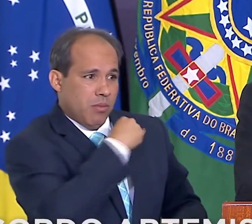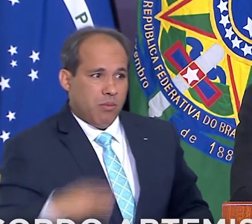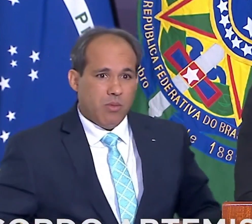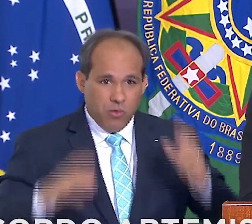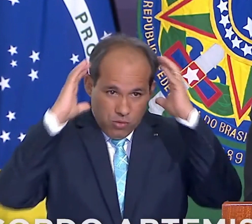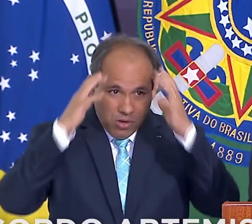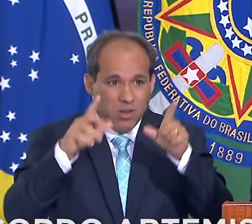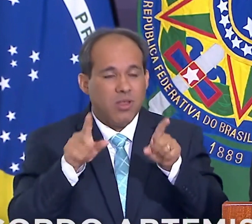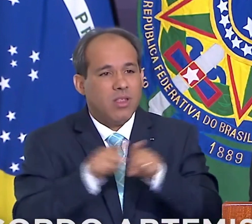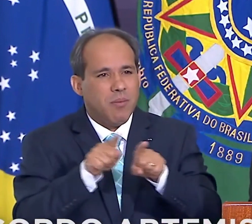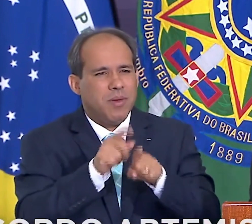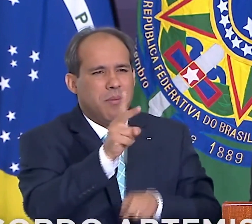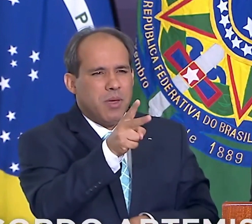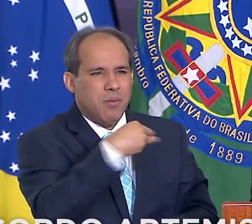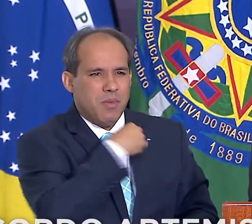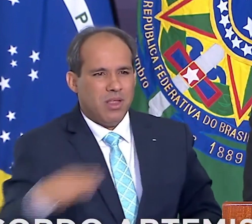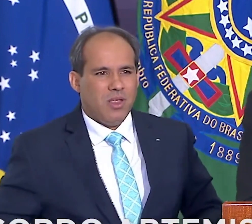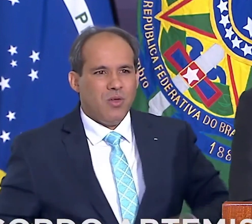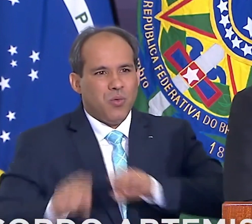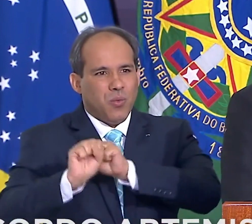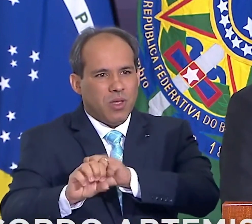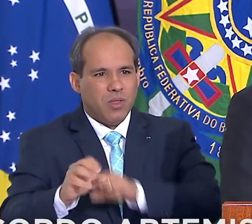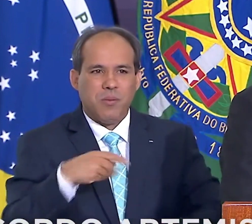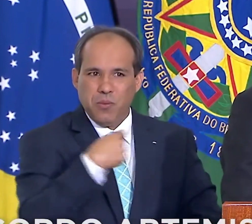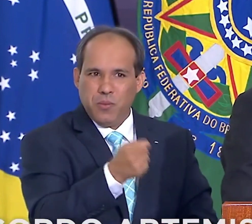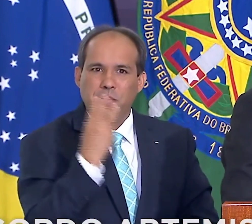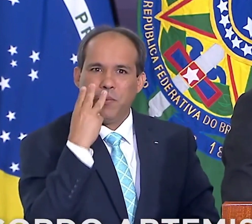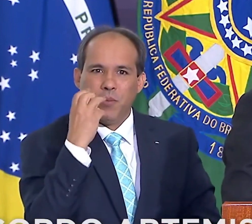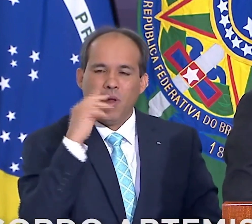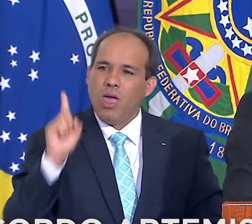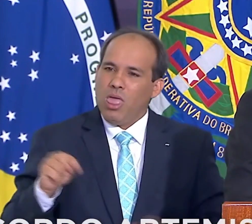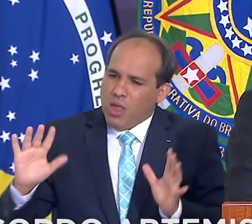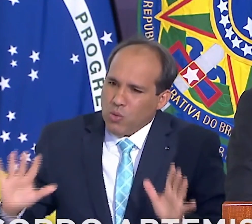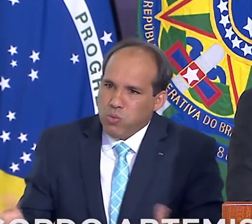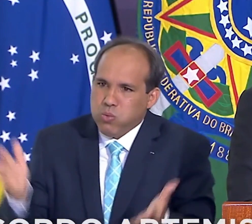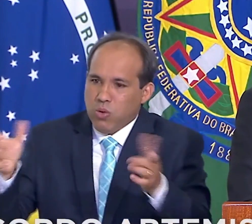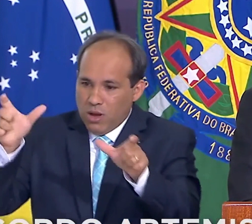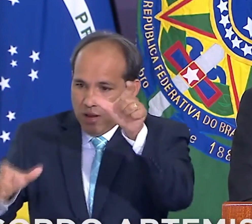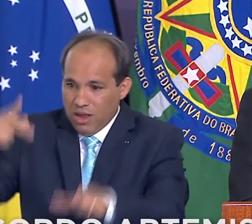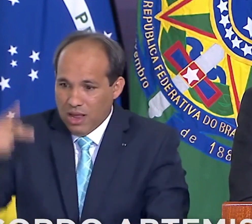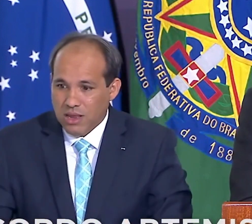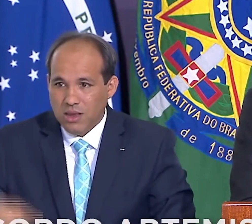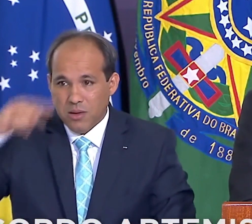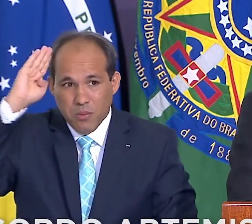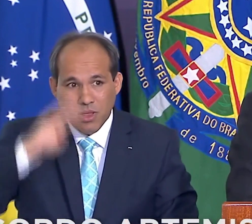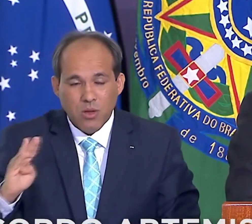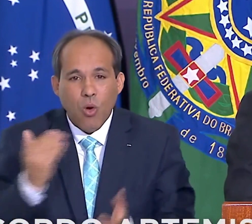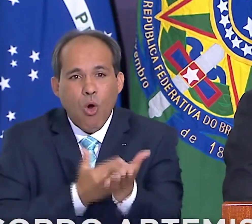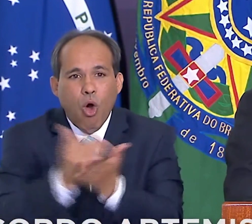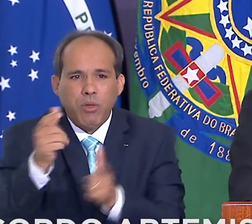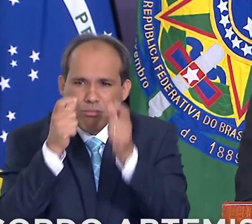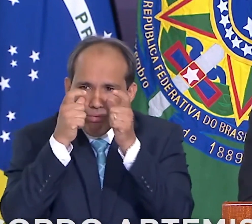é do nosso ministro da Educação, Milton, é estimular o nosso jovem a se